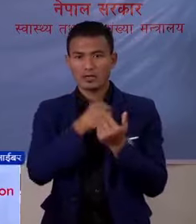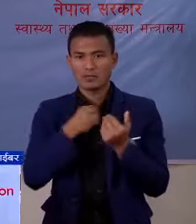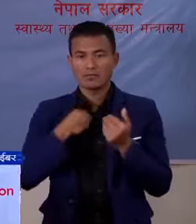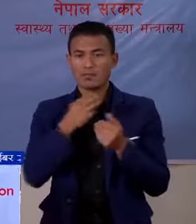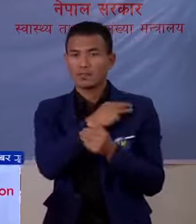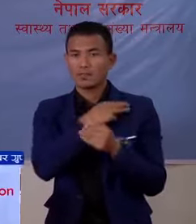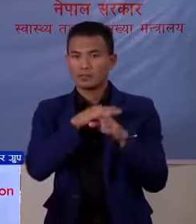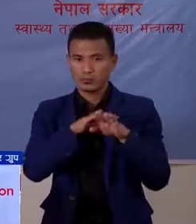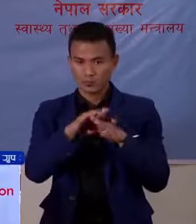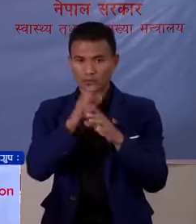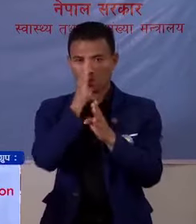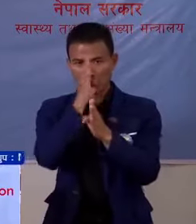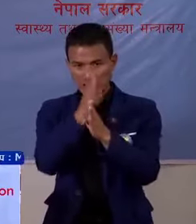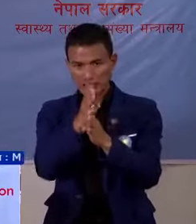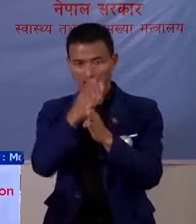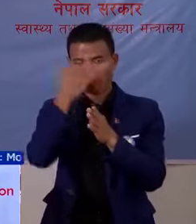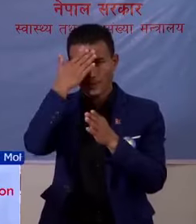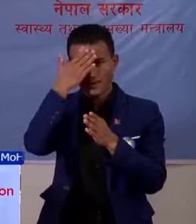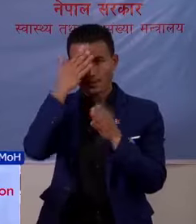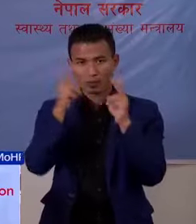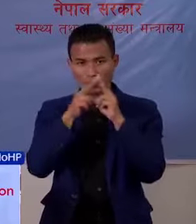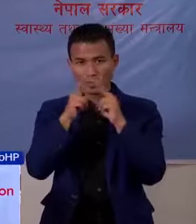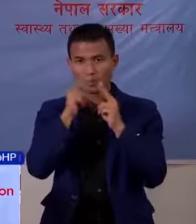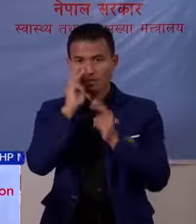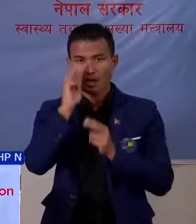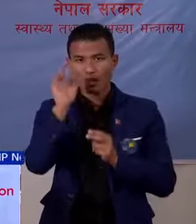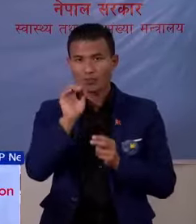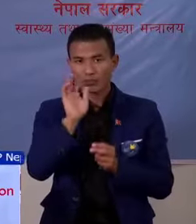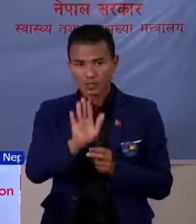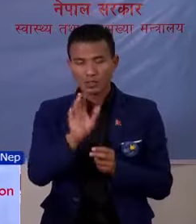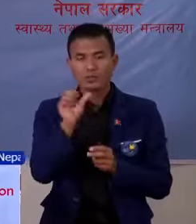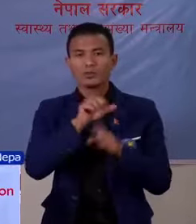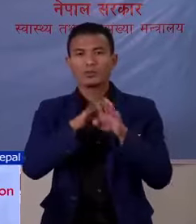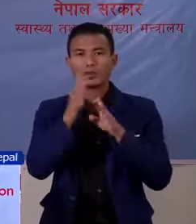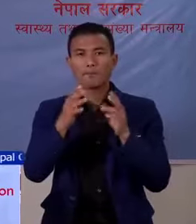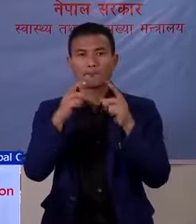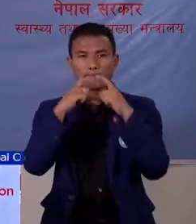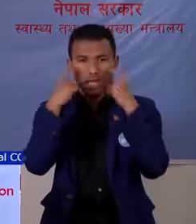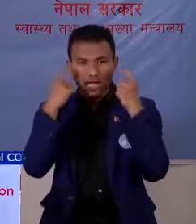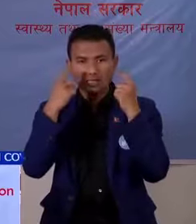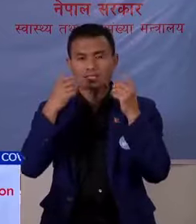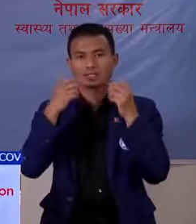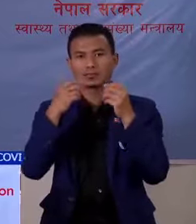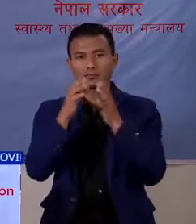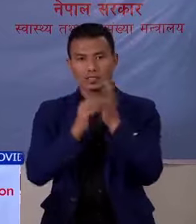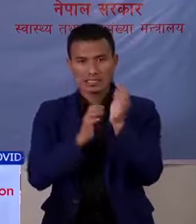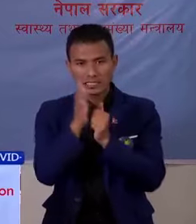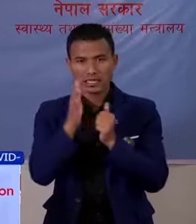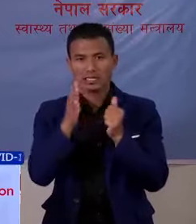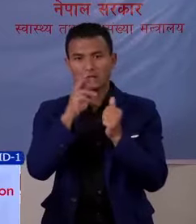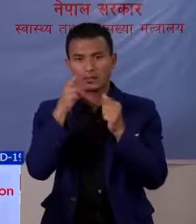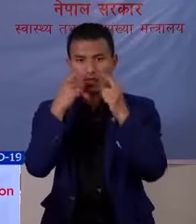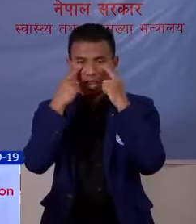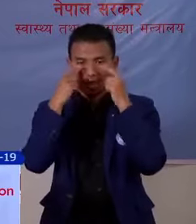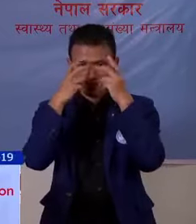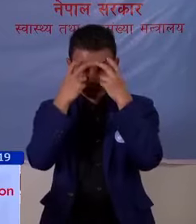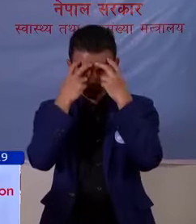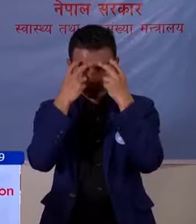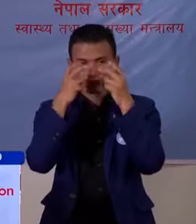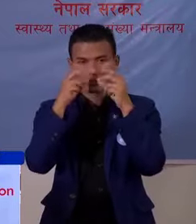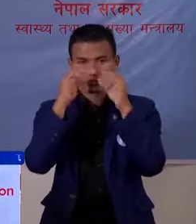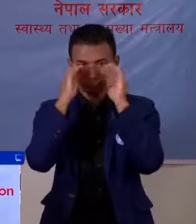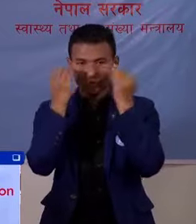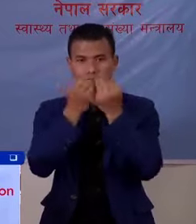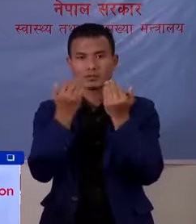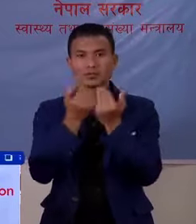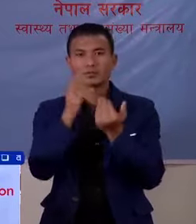जो प्रत्यक्ष बिरामीको सम्पर्कमा आउँछन् उनीहरूले मास्क पन्जा गाउन वा आई प्रोटेक्सन लगाउनु पर्ने